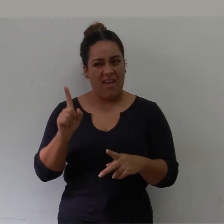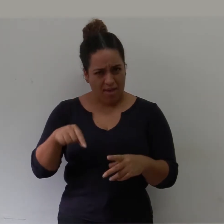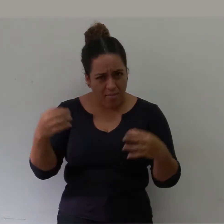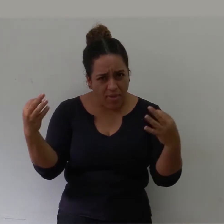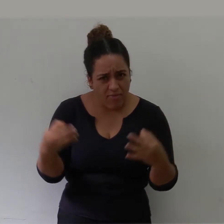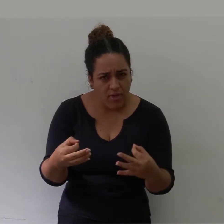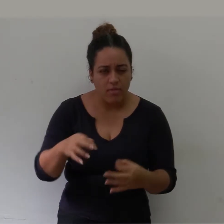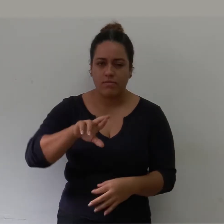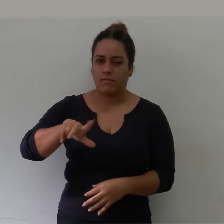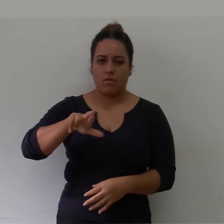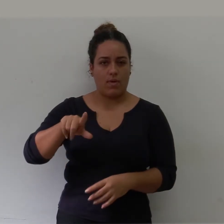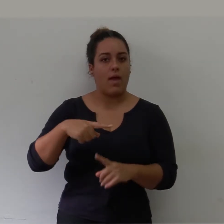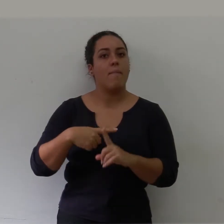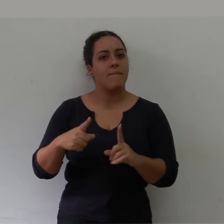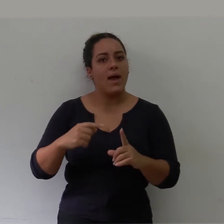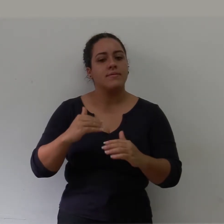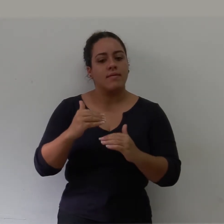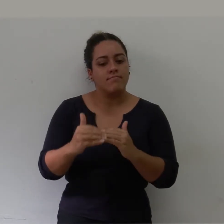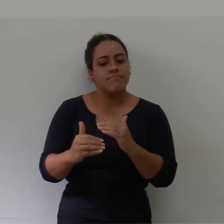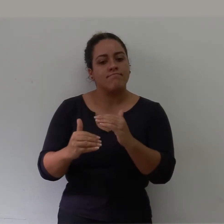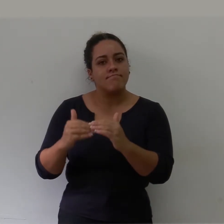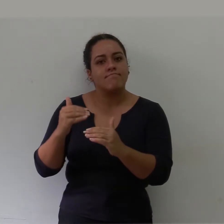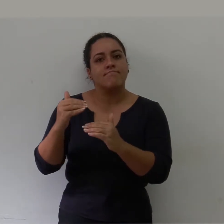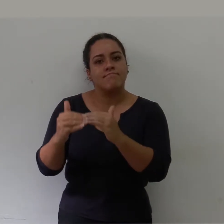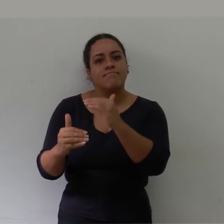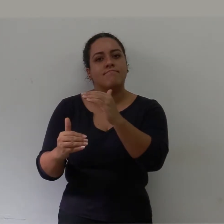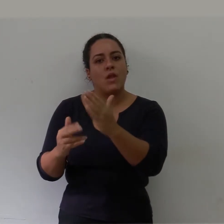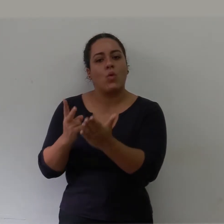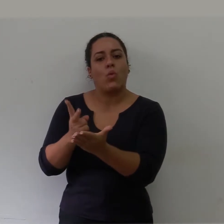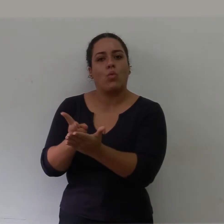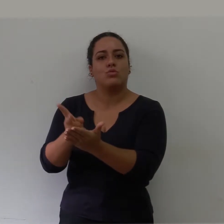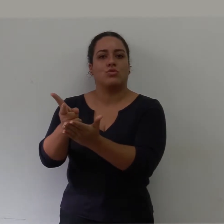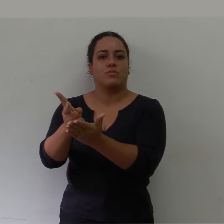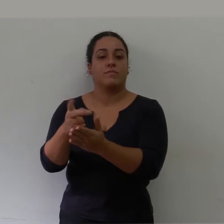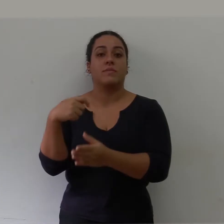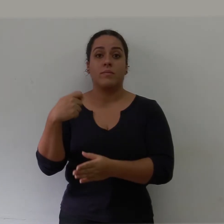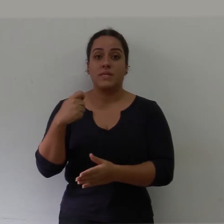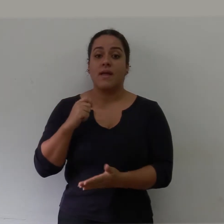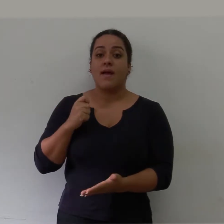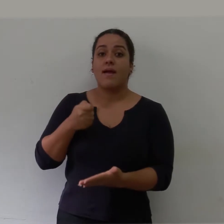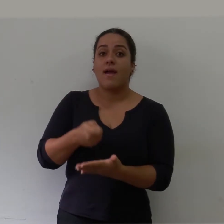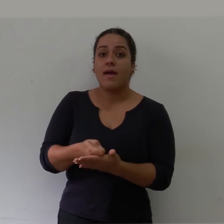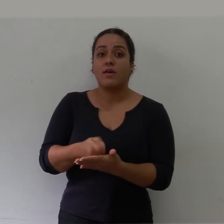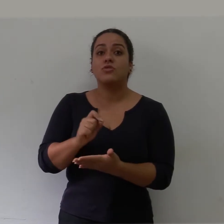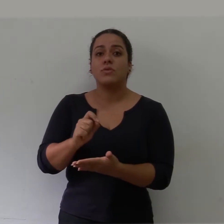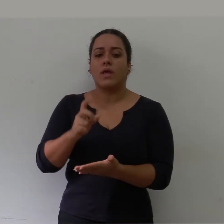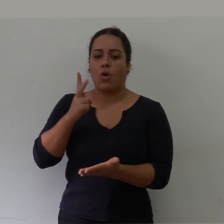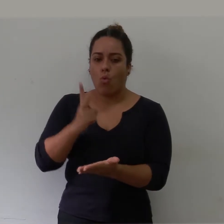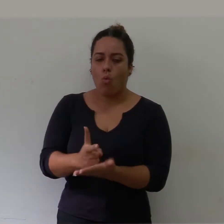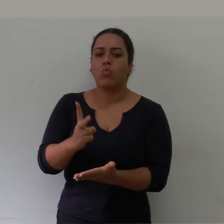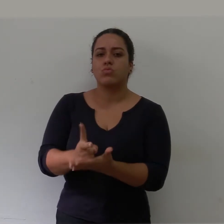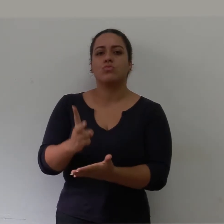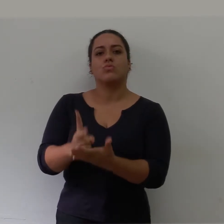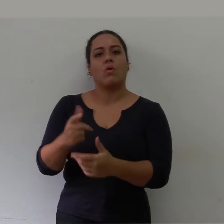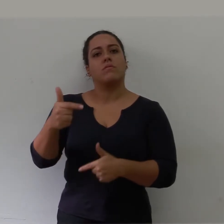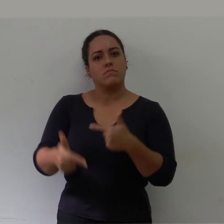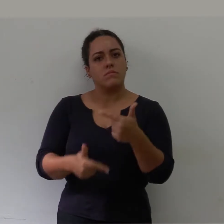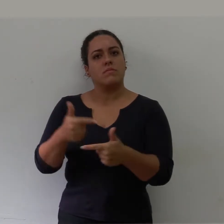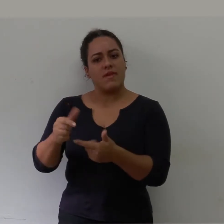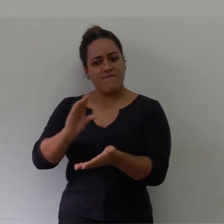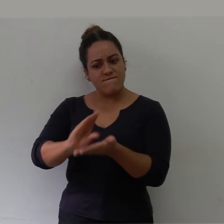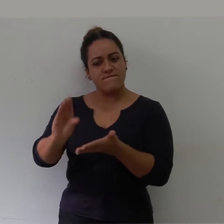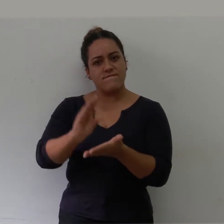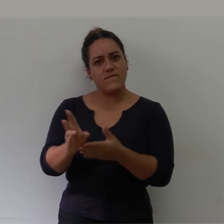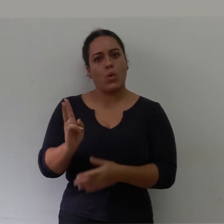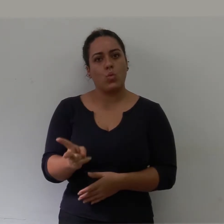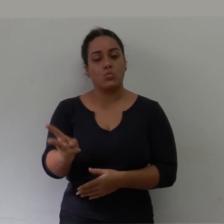caminho de formação é enorme e contínua. A gente precisa garantir a continuidade de todo esse